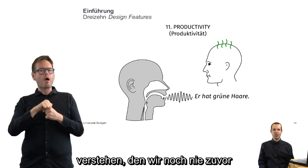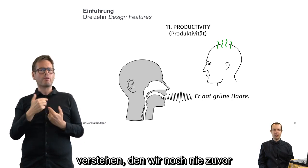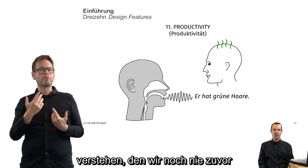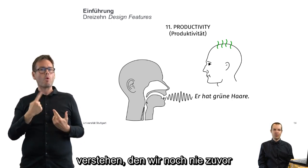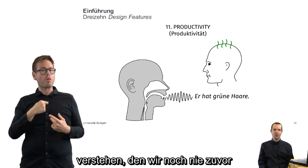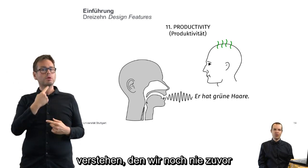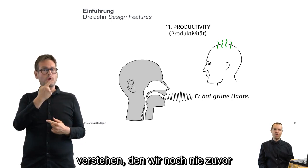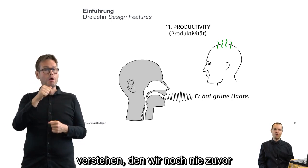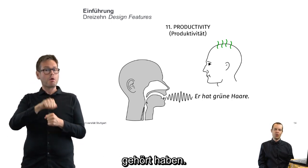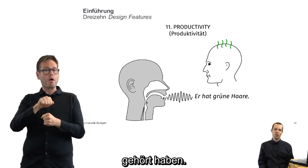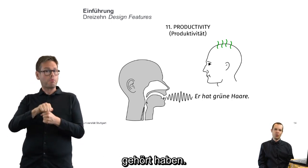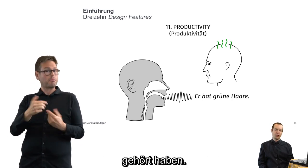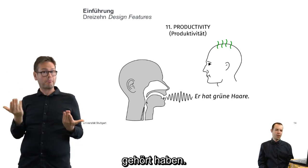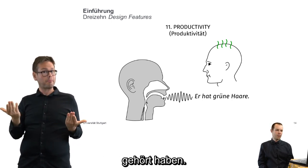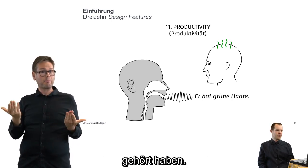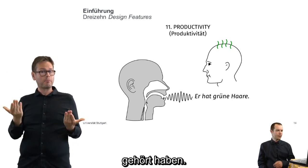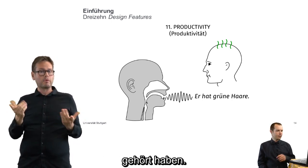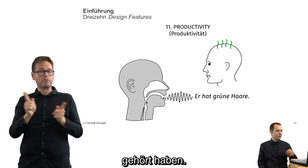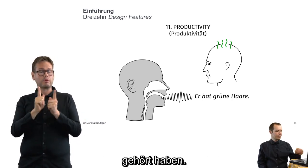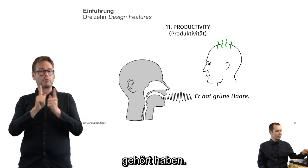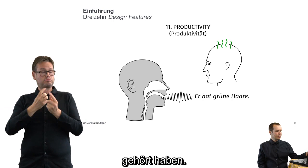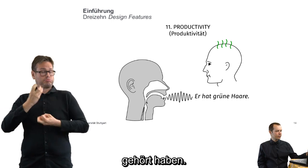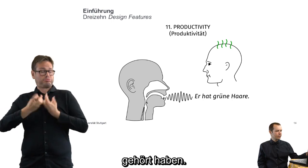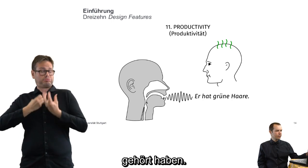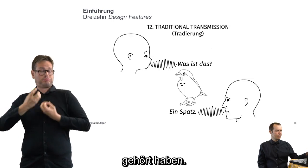einen Satz verstehen, den wir noch nie zuvor gehört haben.